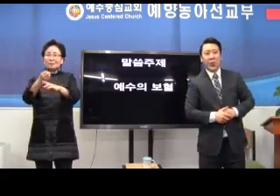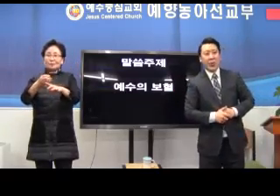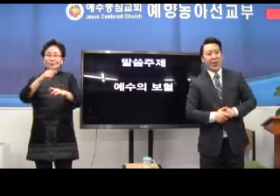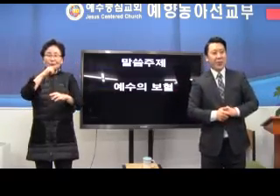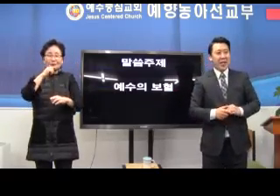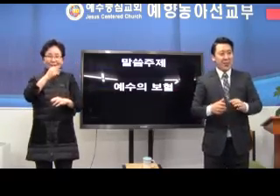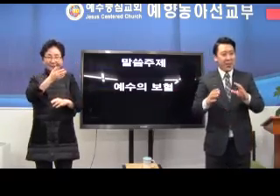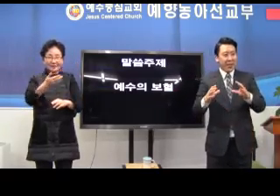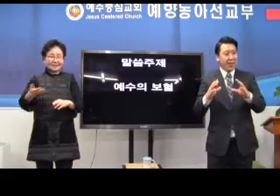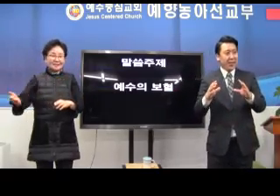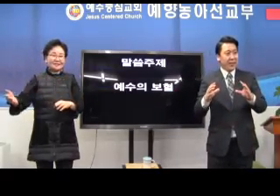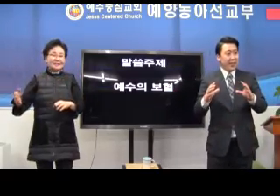오늘 읽은